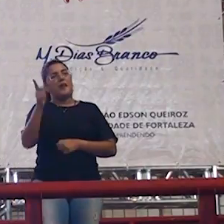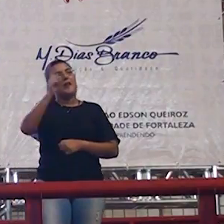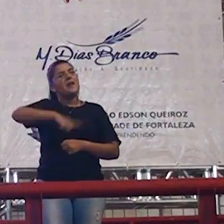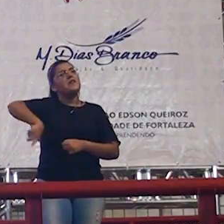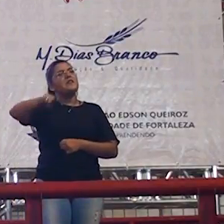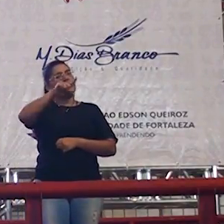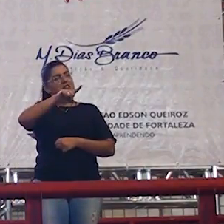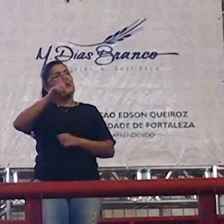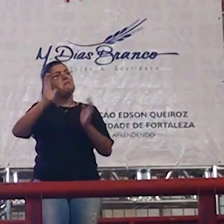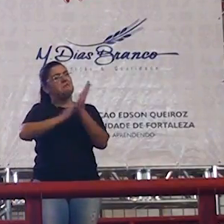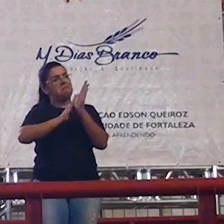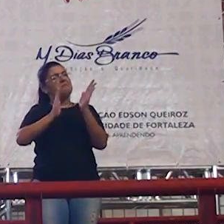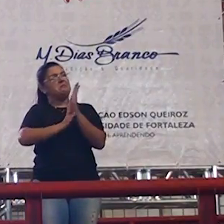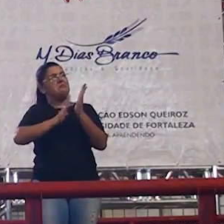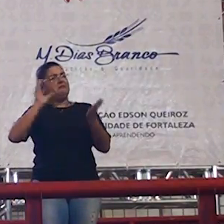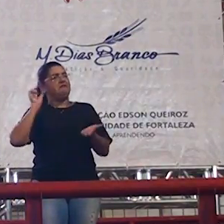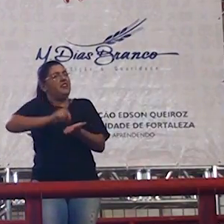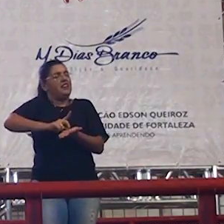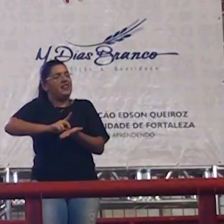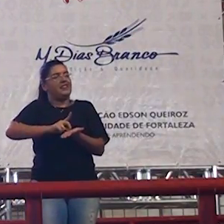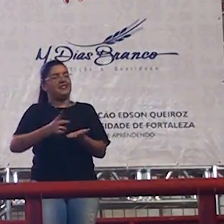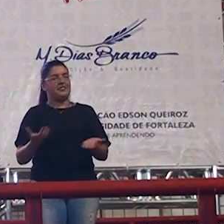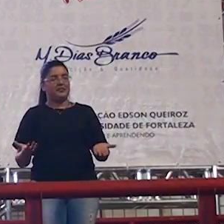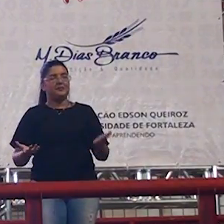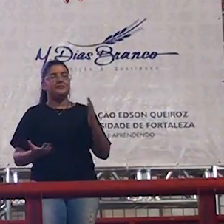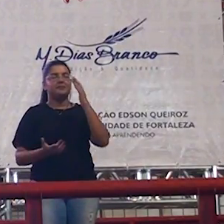Vocês estão de parabéns.